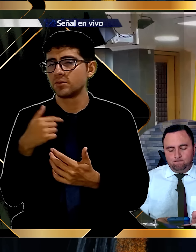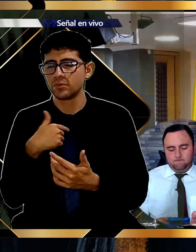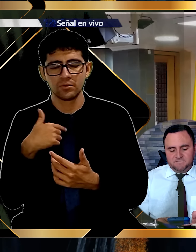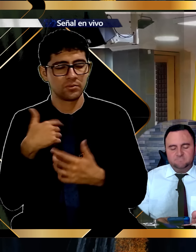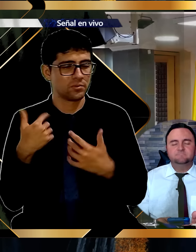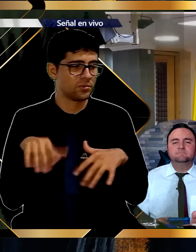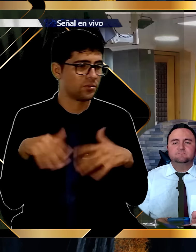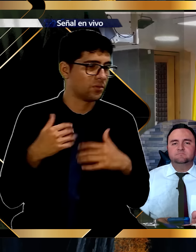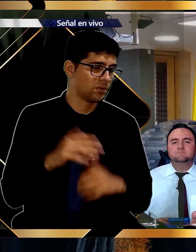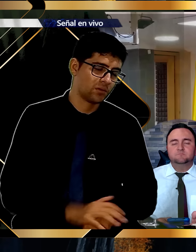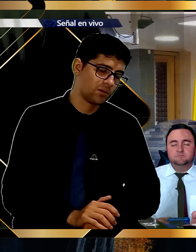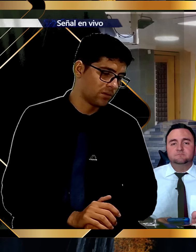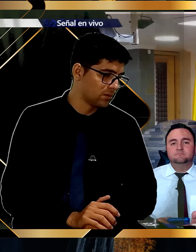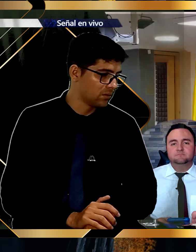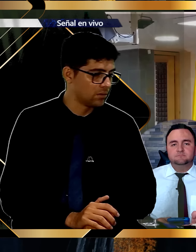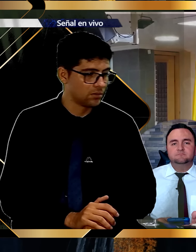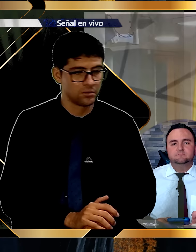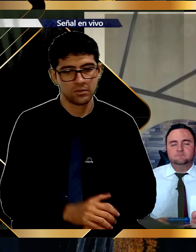es que uno siempre...